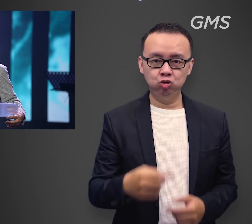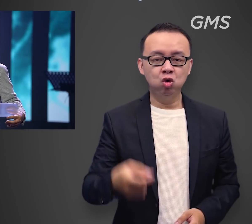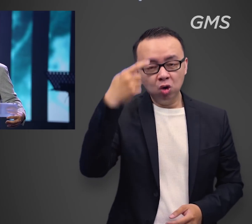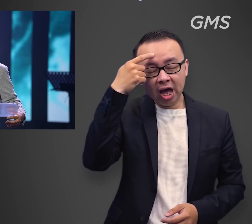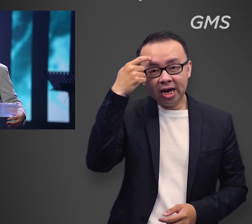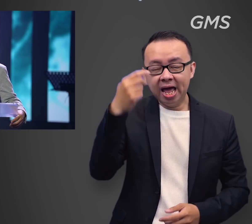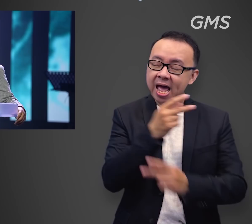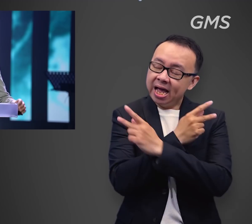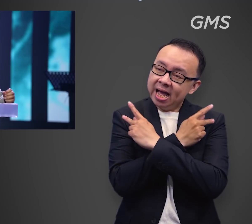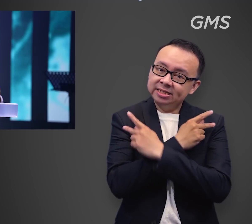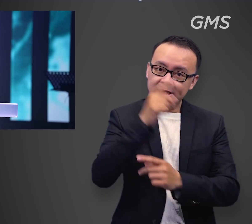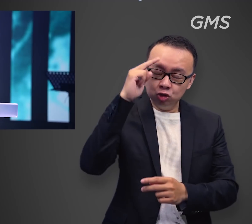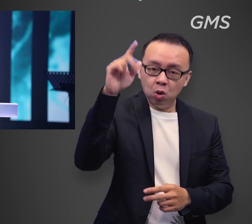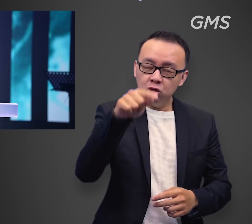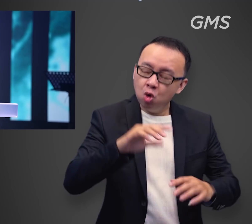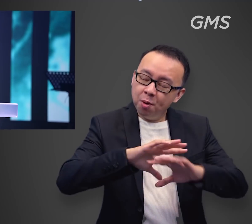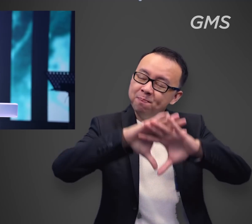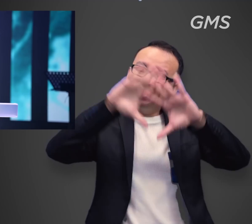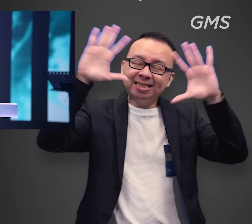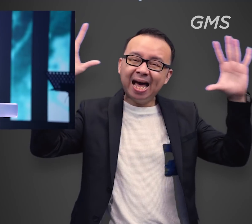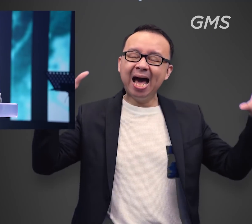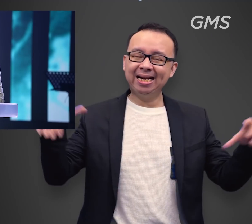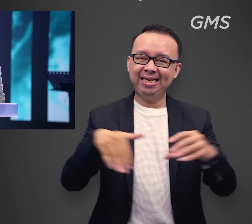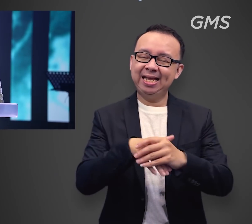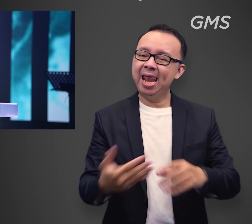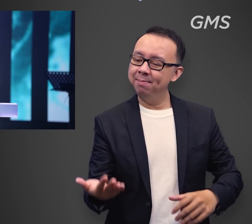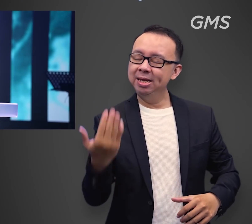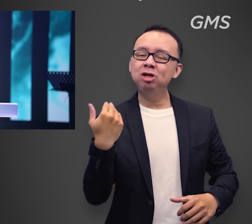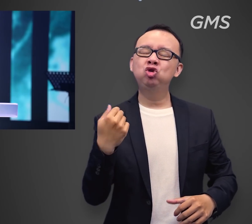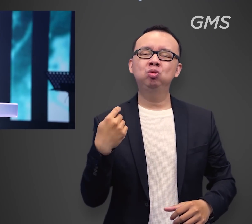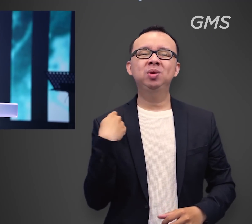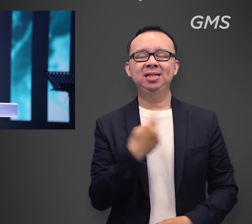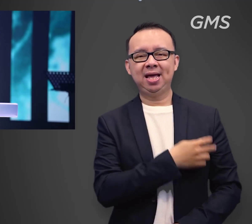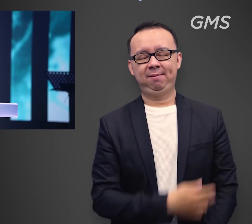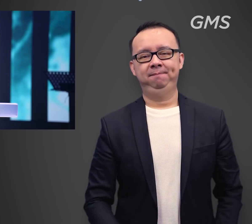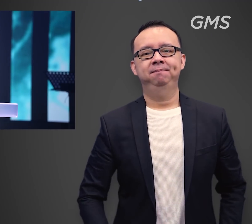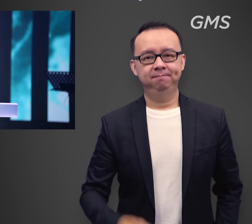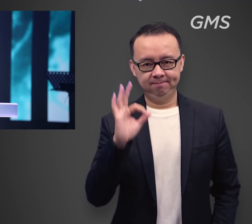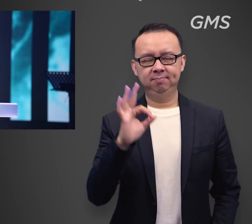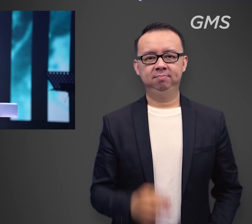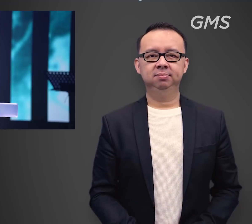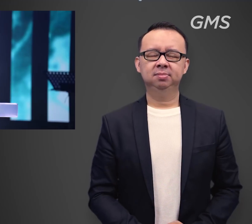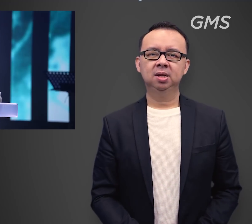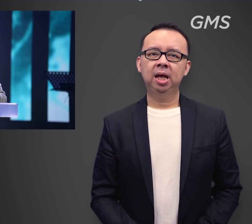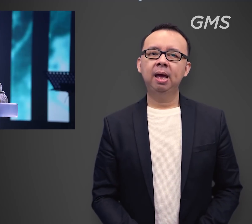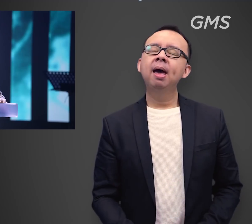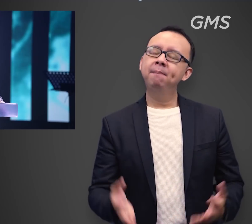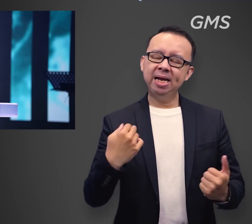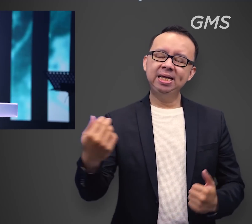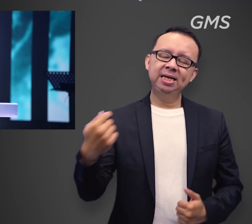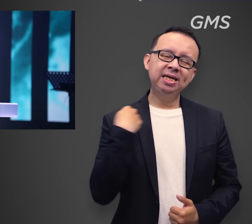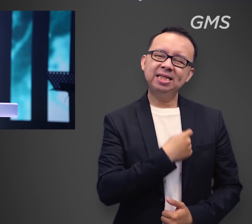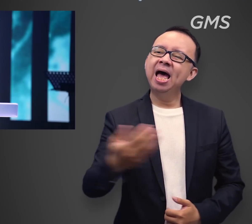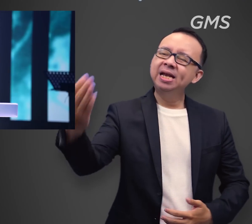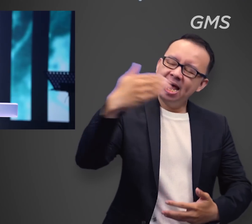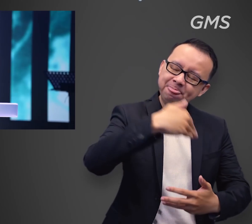Halo, amin. Karena itu ayo kita datang dengan keberanian. Datang dengan hati yang direndahkan di hadapan Tuhan.